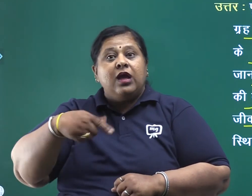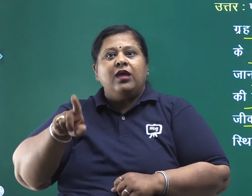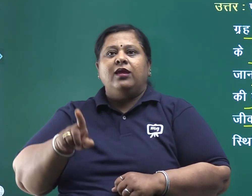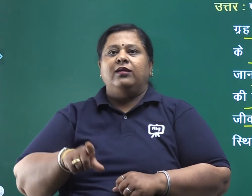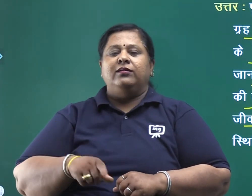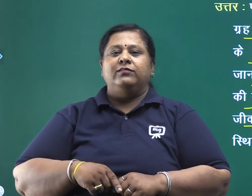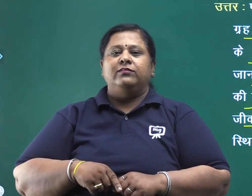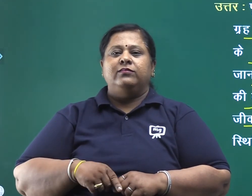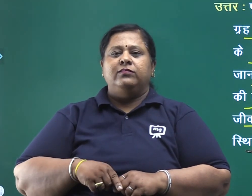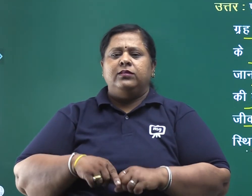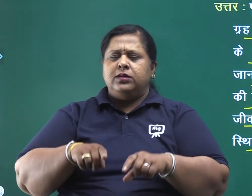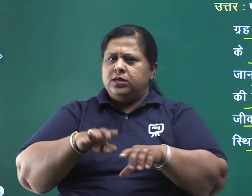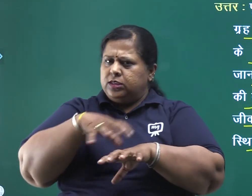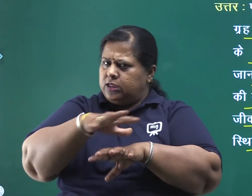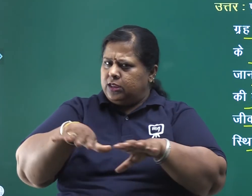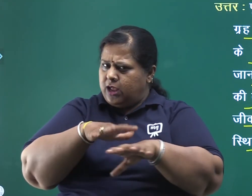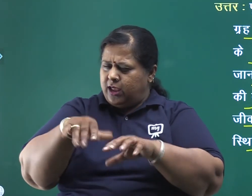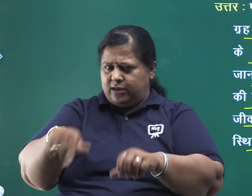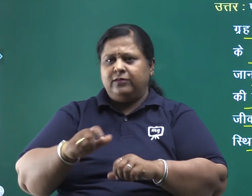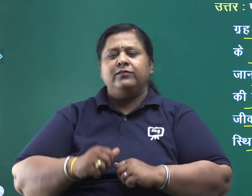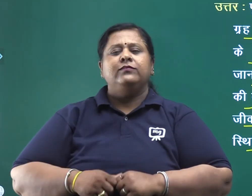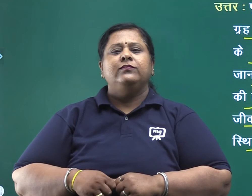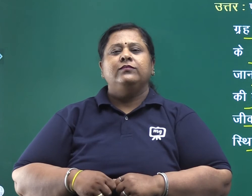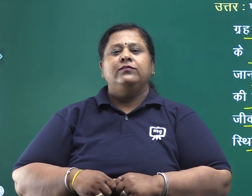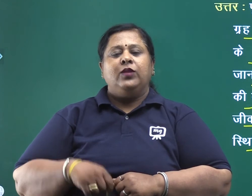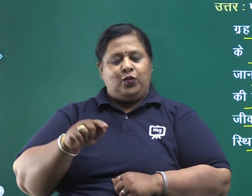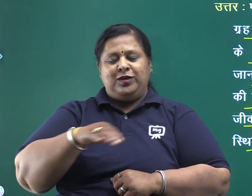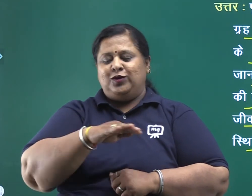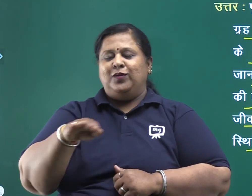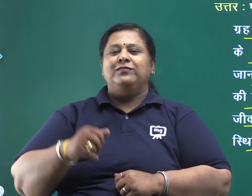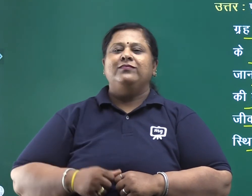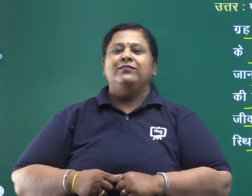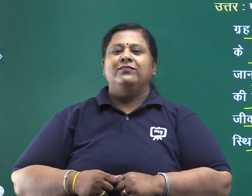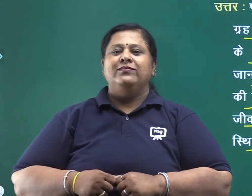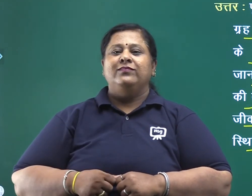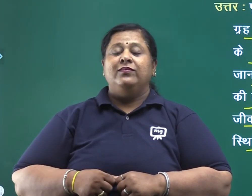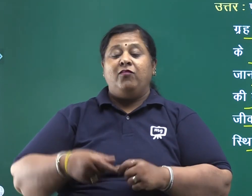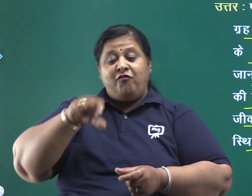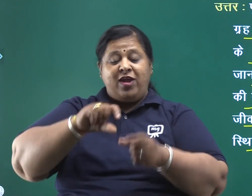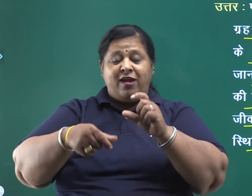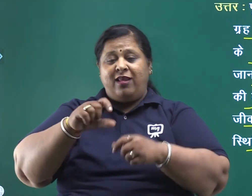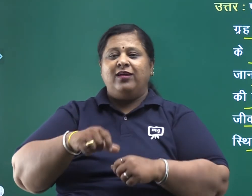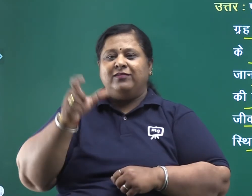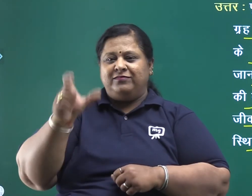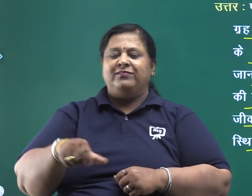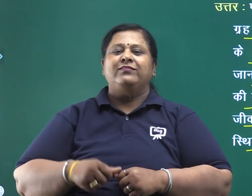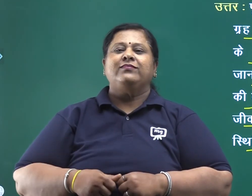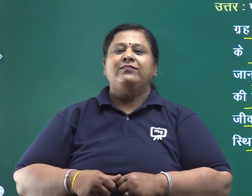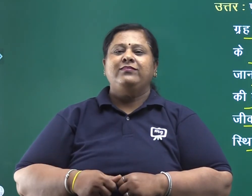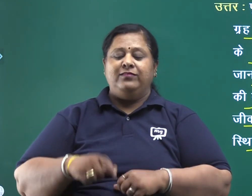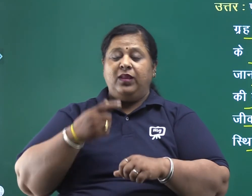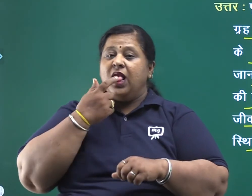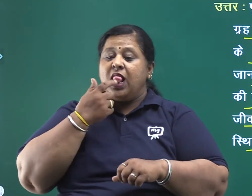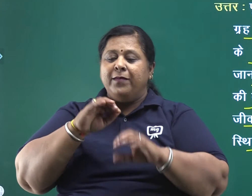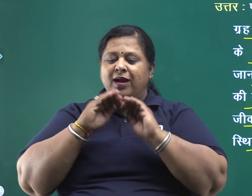अनुकूल स्थितियां हैं। तो बच्चों, वैज्ञानिक मंगल ग्रह